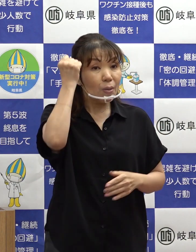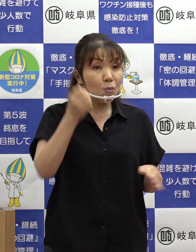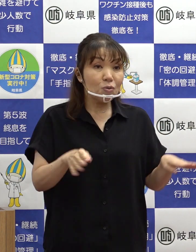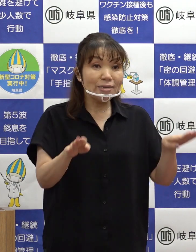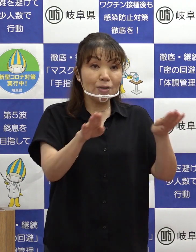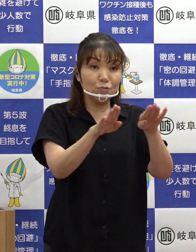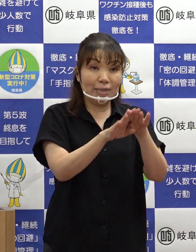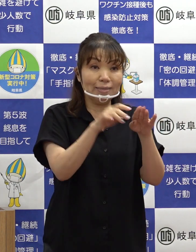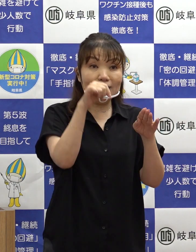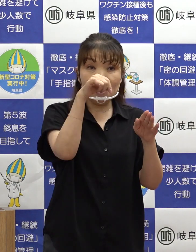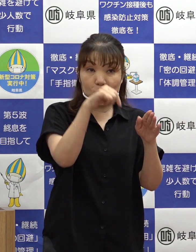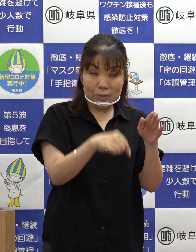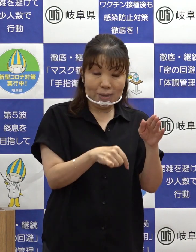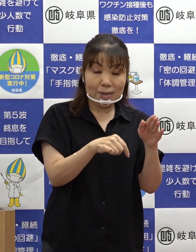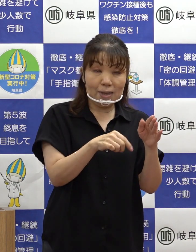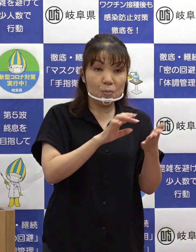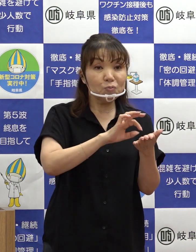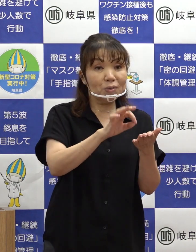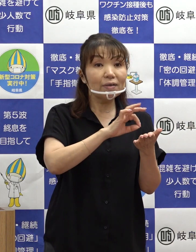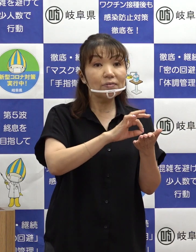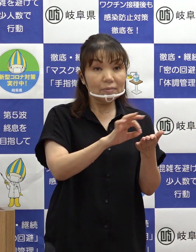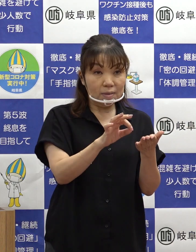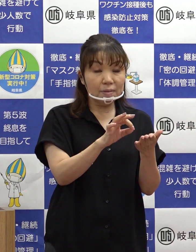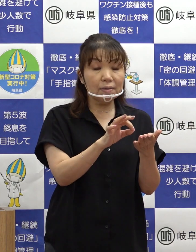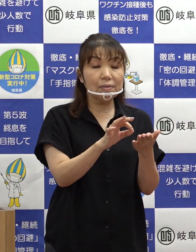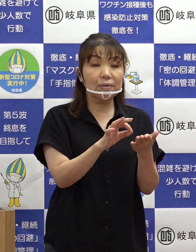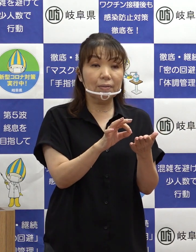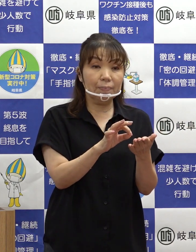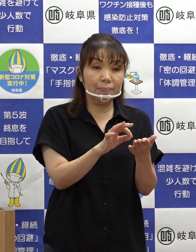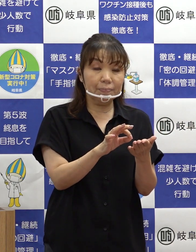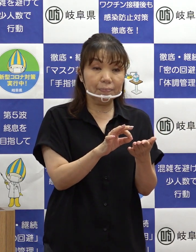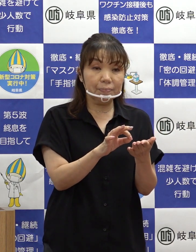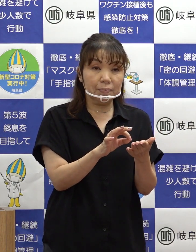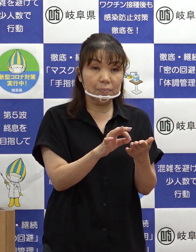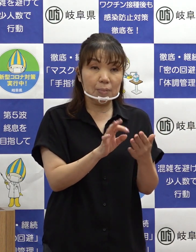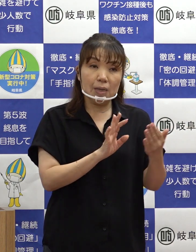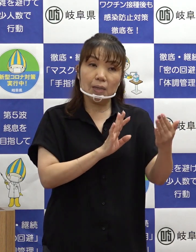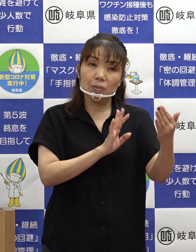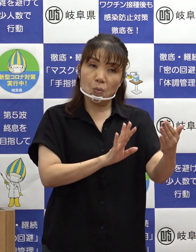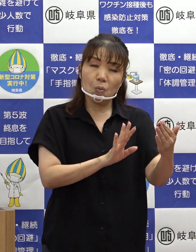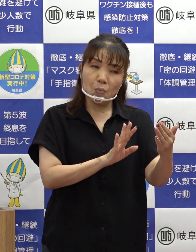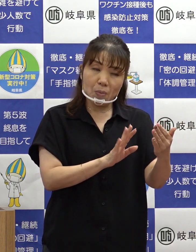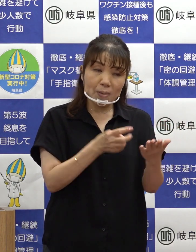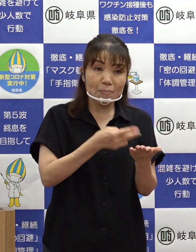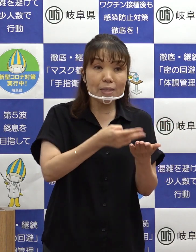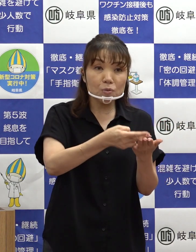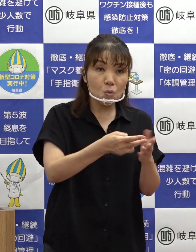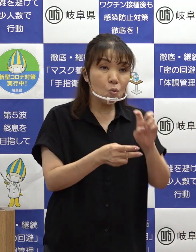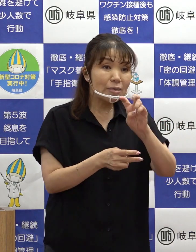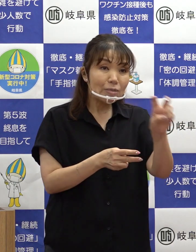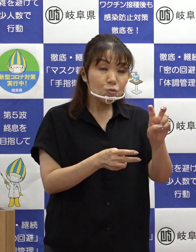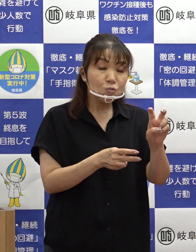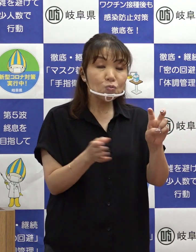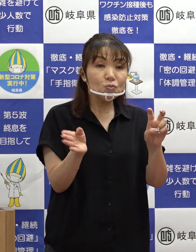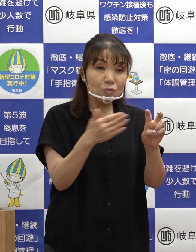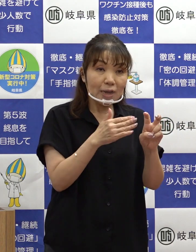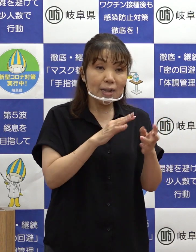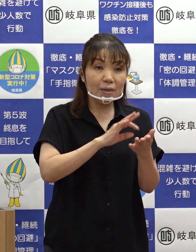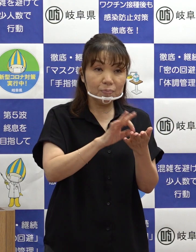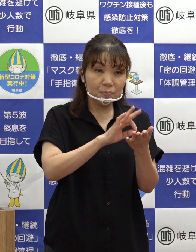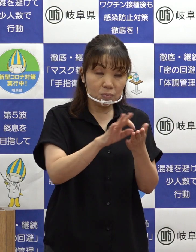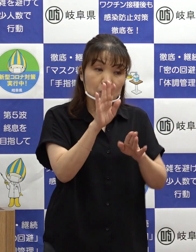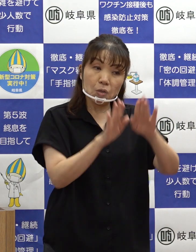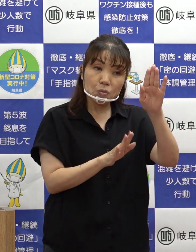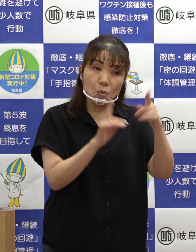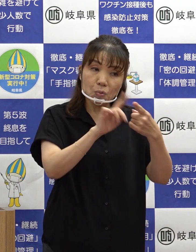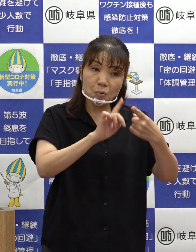武道館を使って、当面20床からスタートするということで、状況に応じて増床